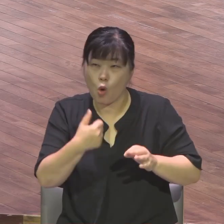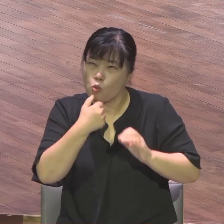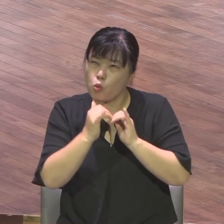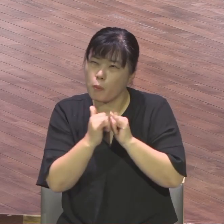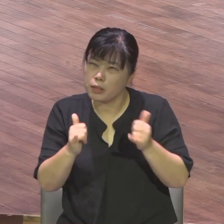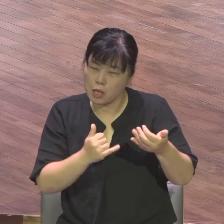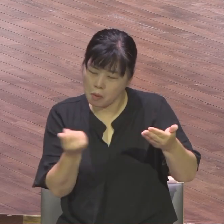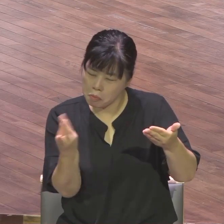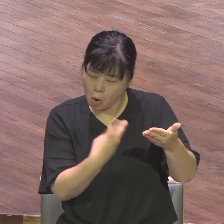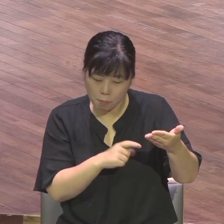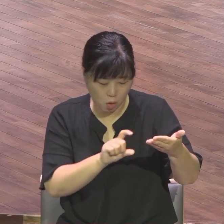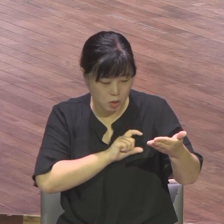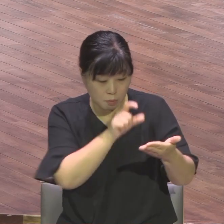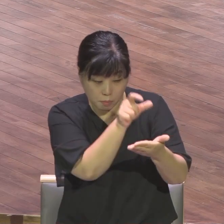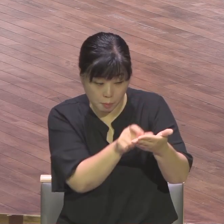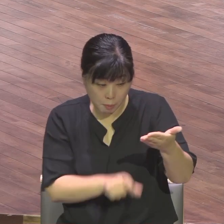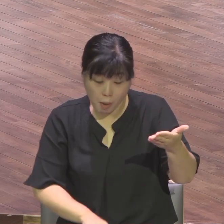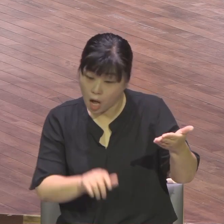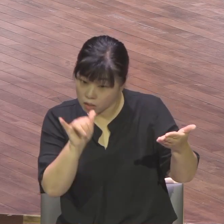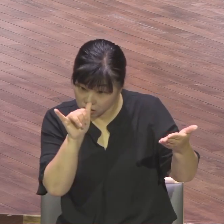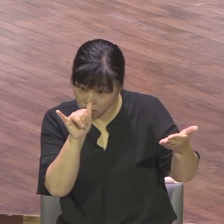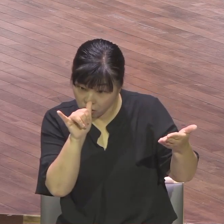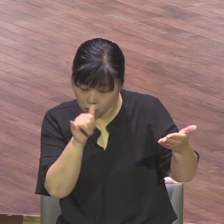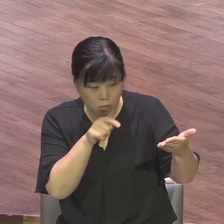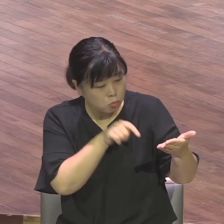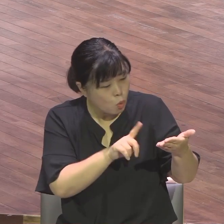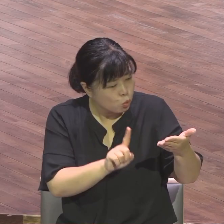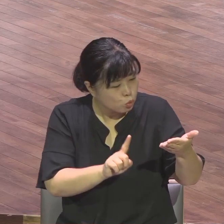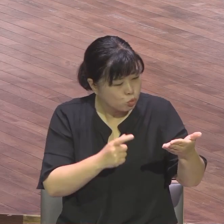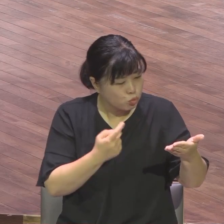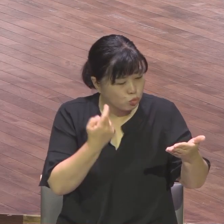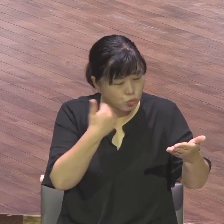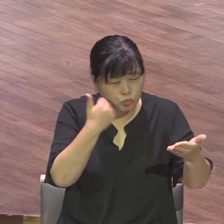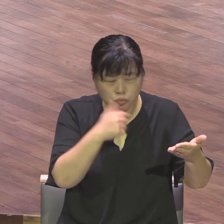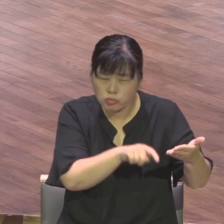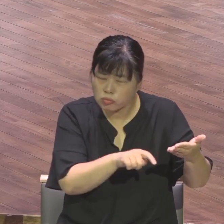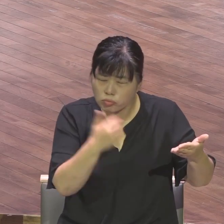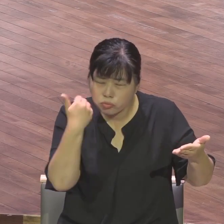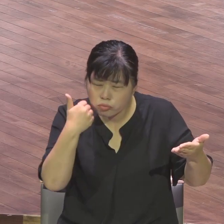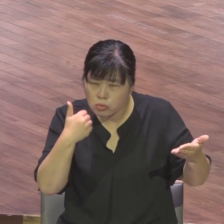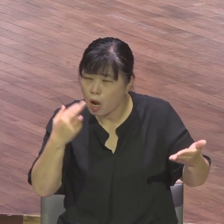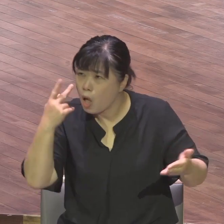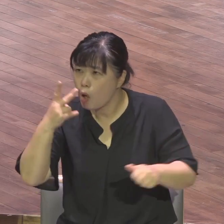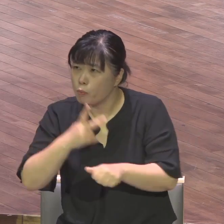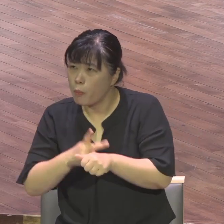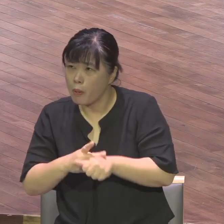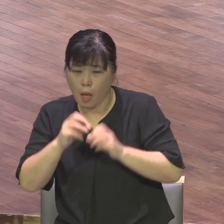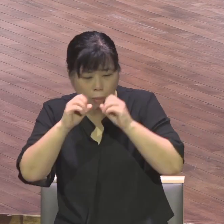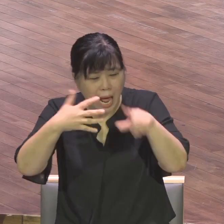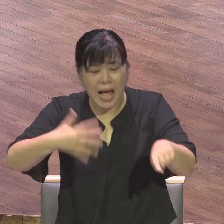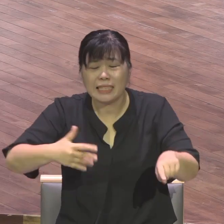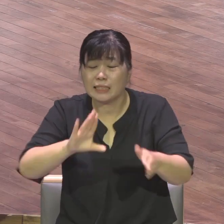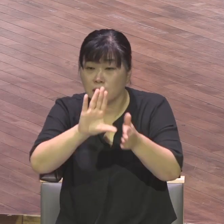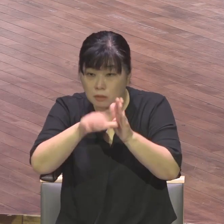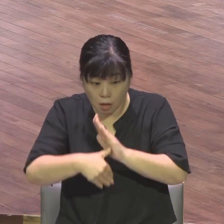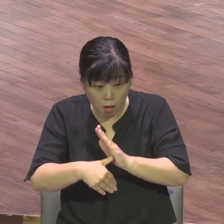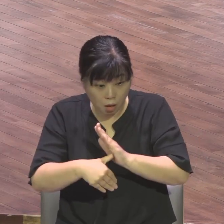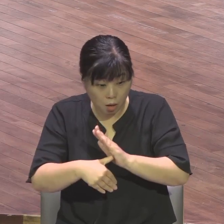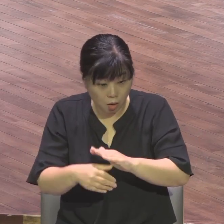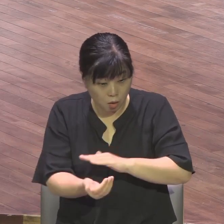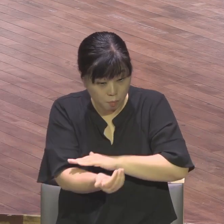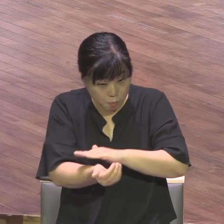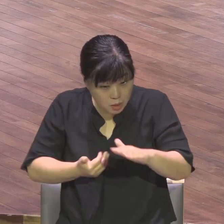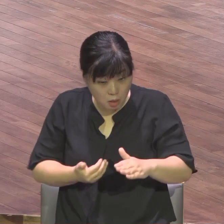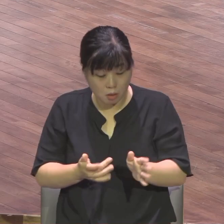예수를 믿었던 사람들이에요. 로마 가기 전부터 성경학자들은 이들의 회심에 고넬료가